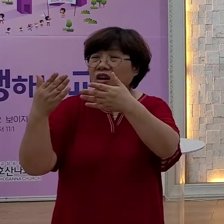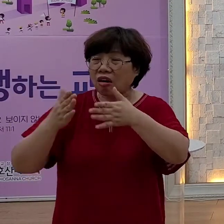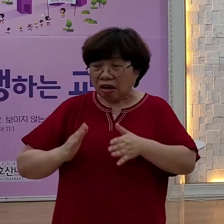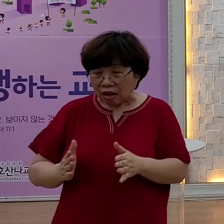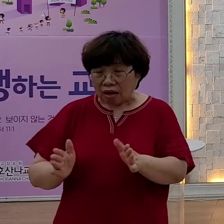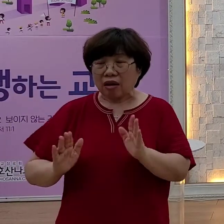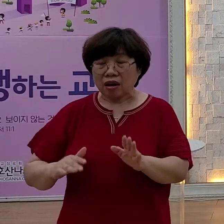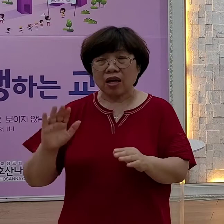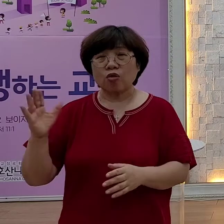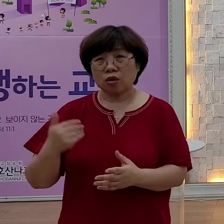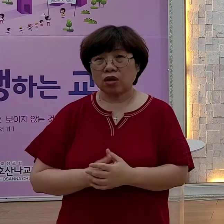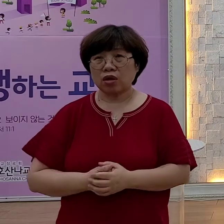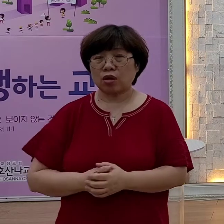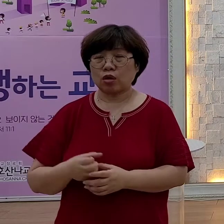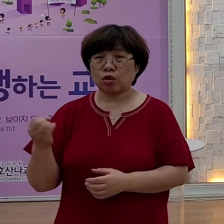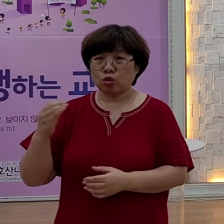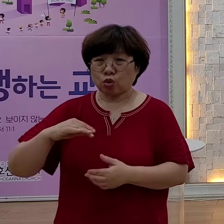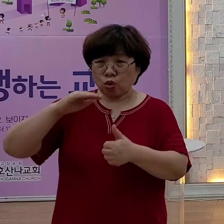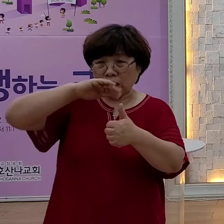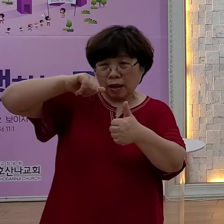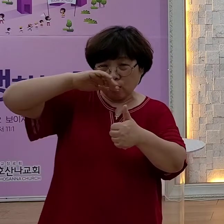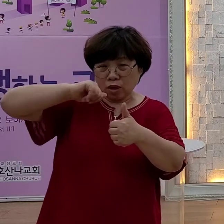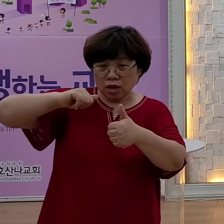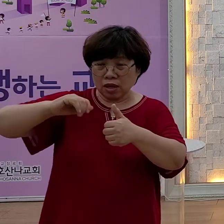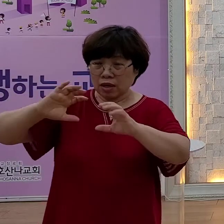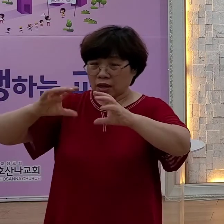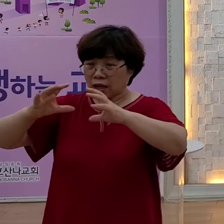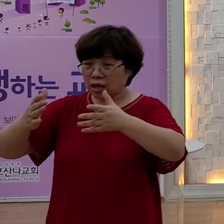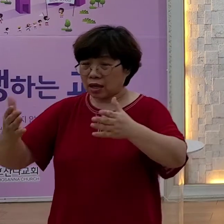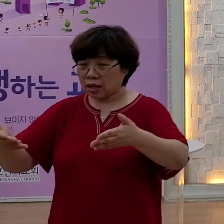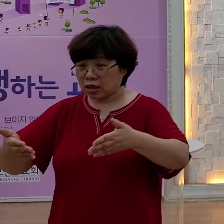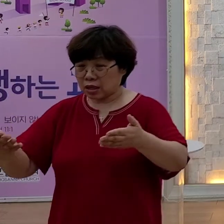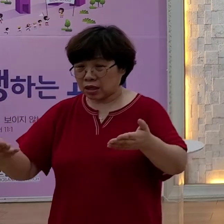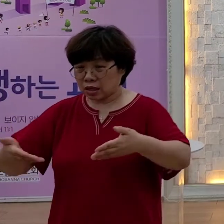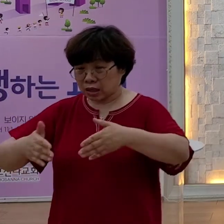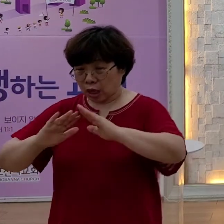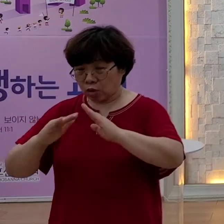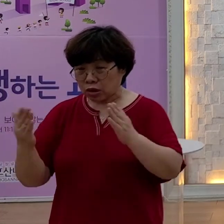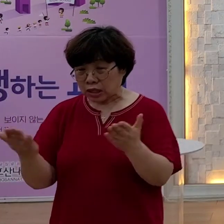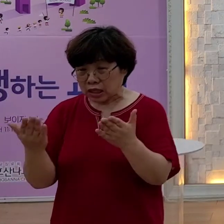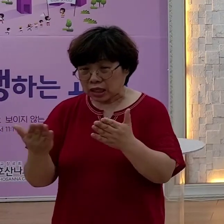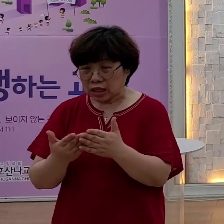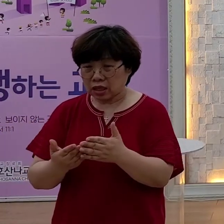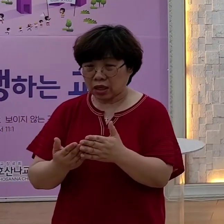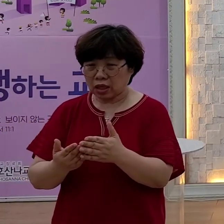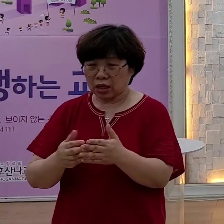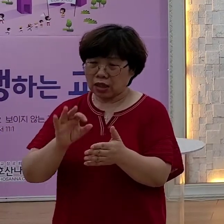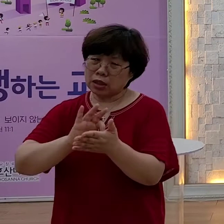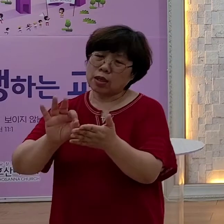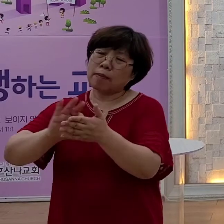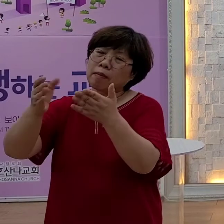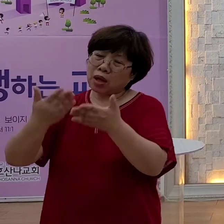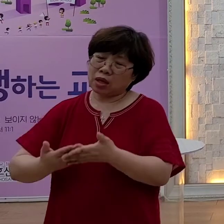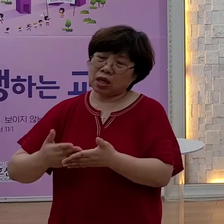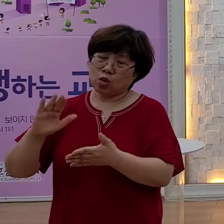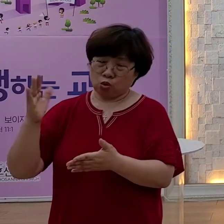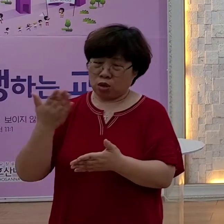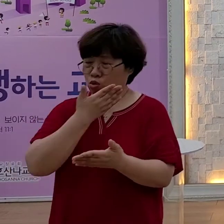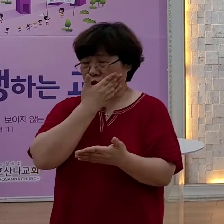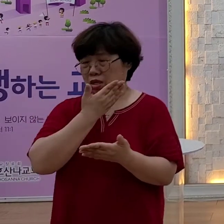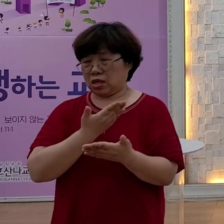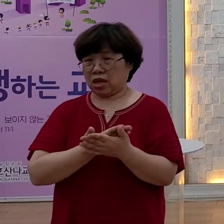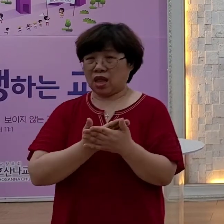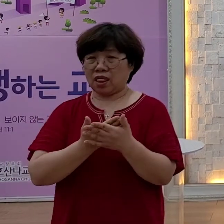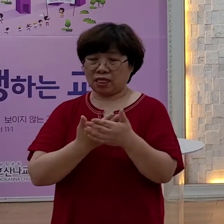됐습니까? 사무엘은 나라를 세우고 그 어둠에 빠져있는 그 나라를 다시 살리는